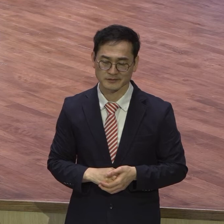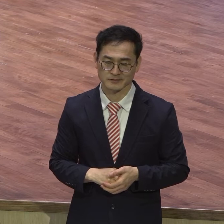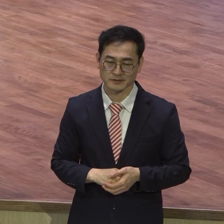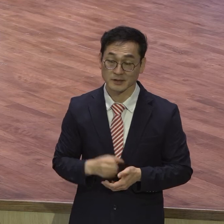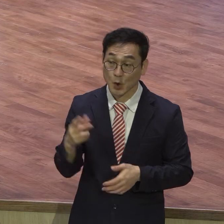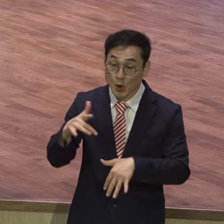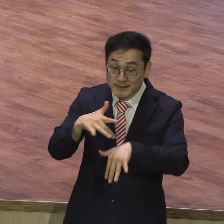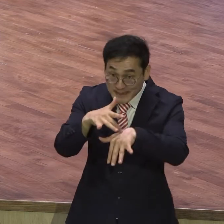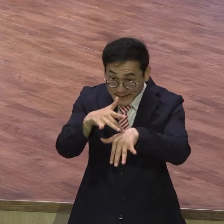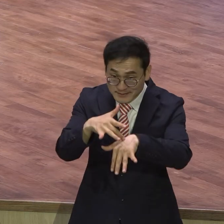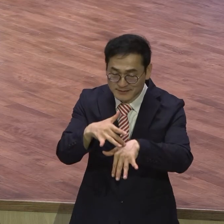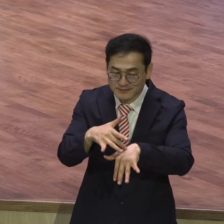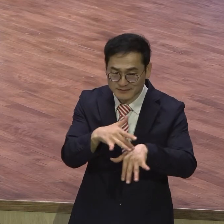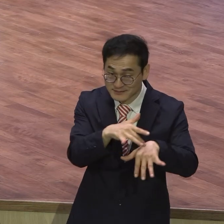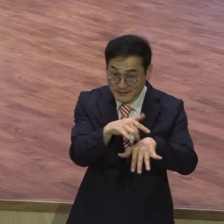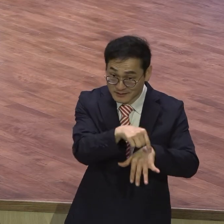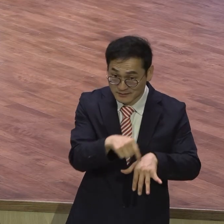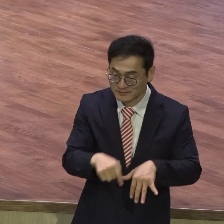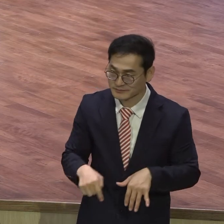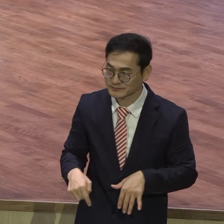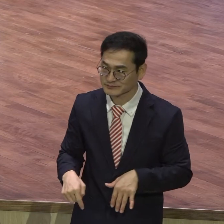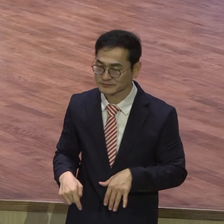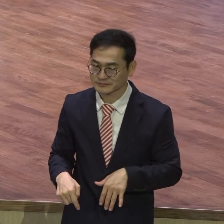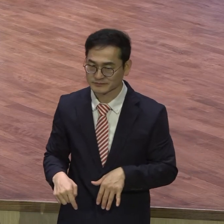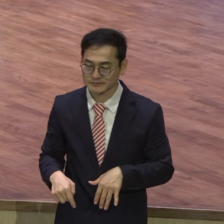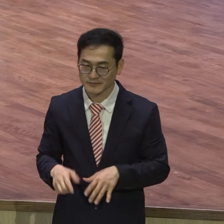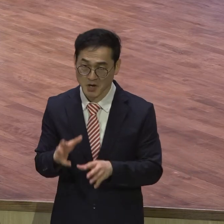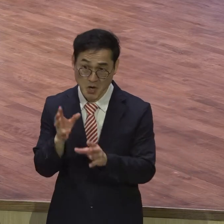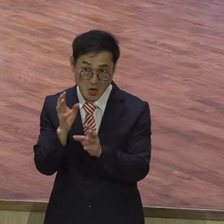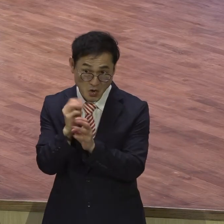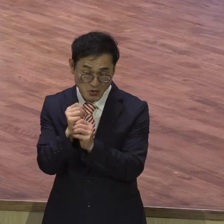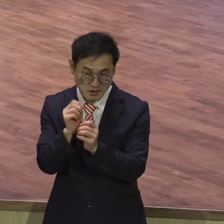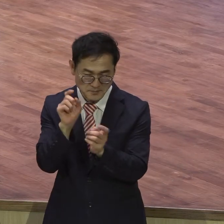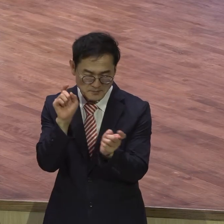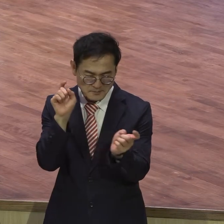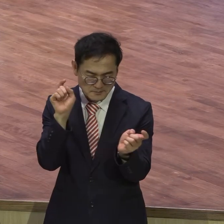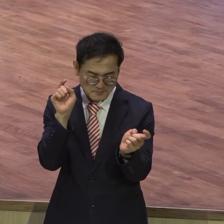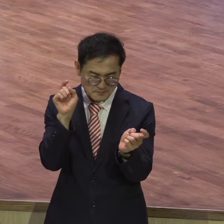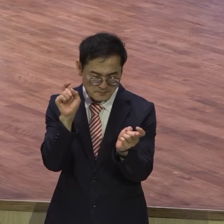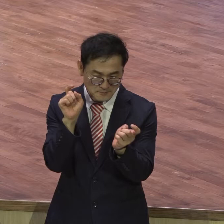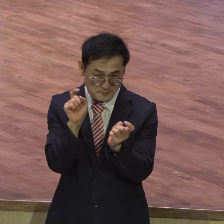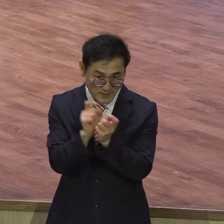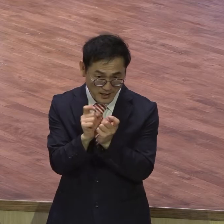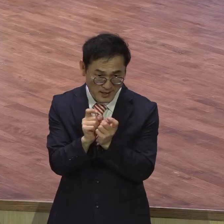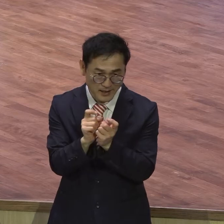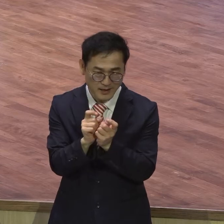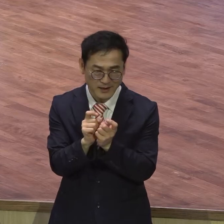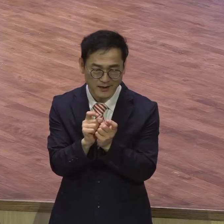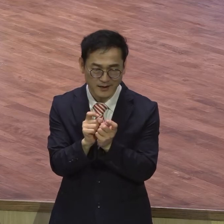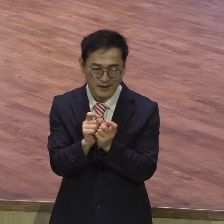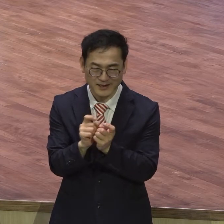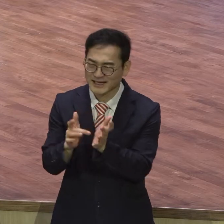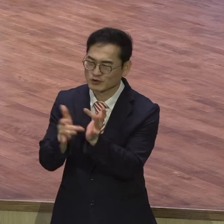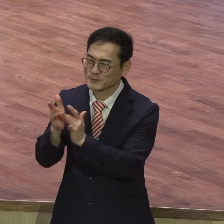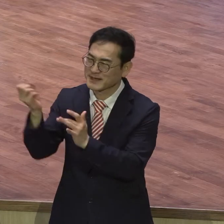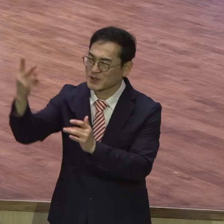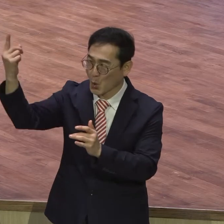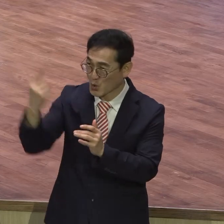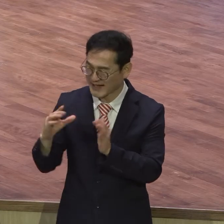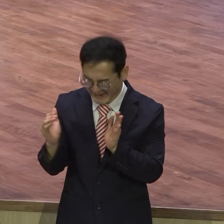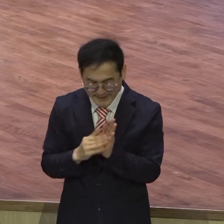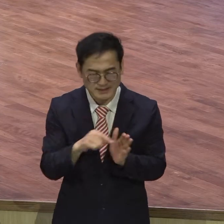있었어요 때가 이르기 전에 이 때가 뭐예요? 때가 이들의 활동기간은 예수님 제림하기